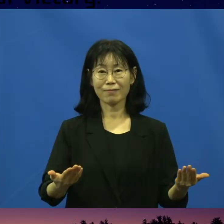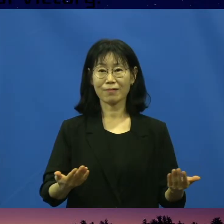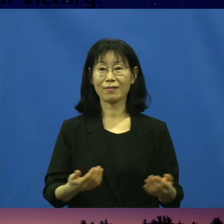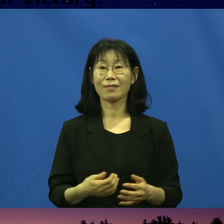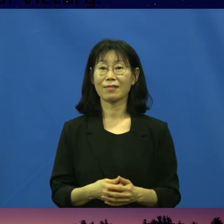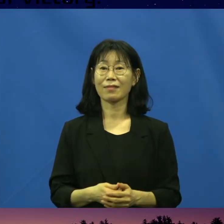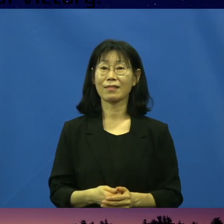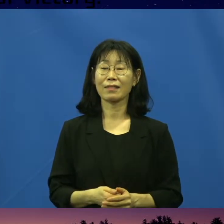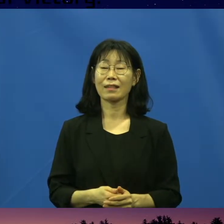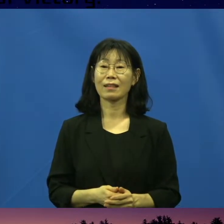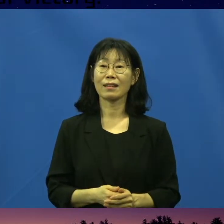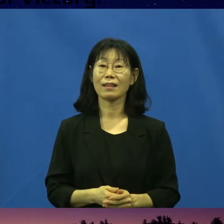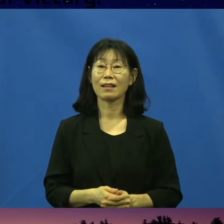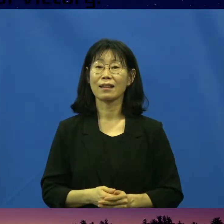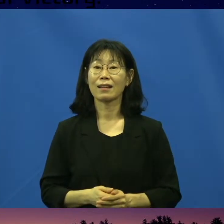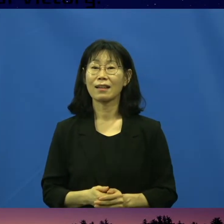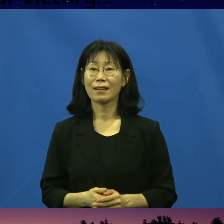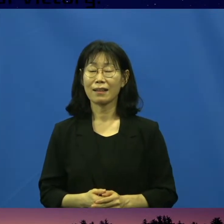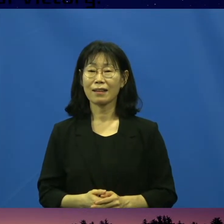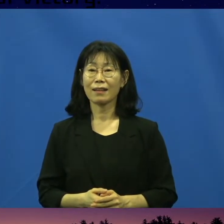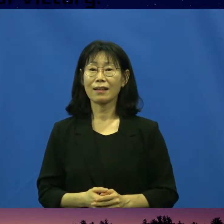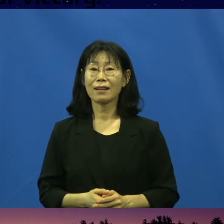있다.